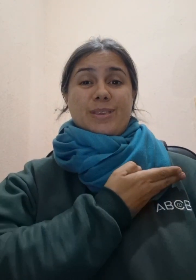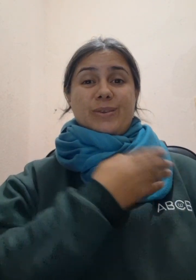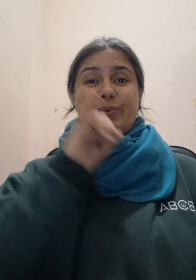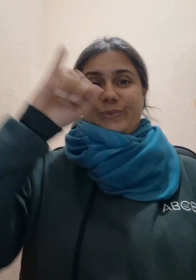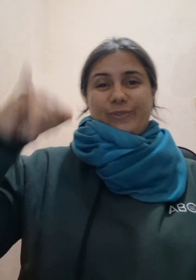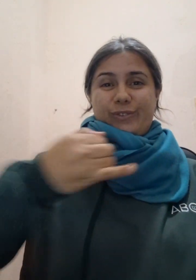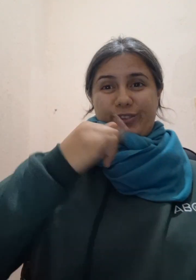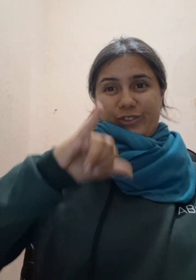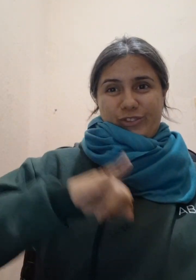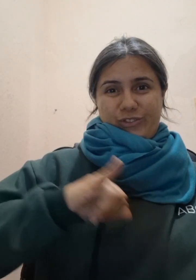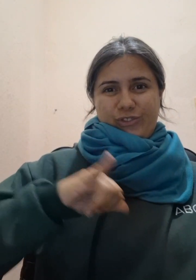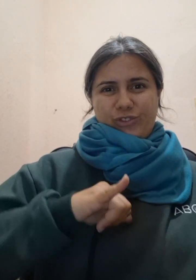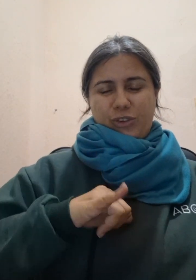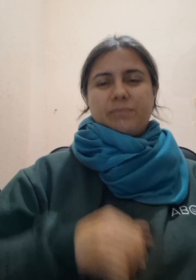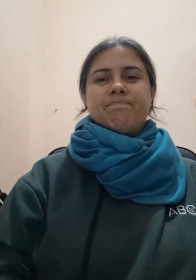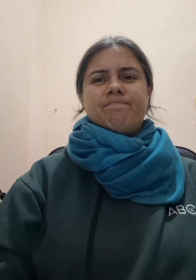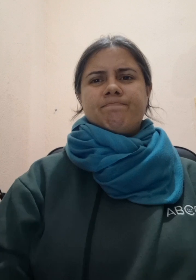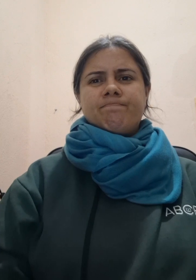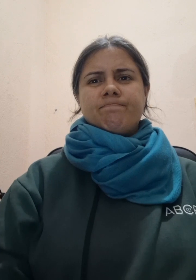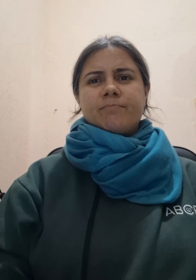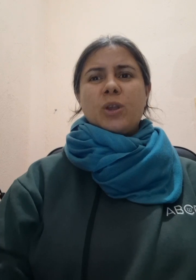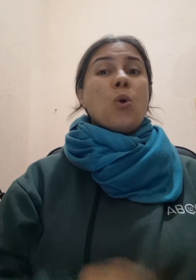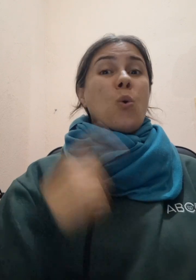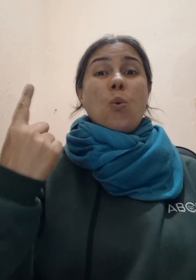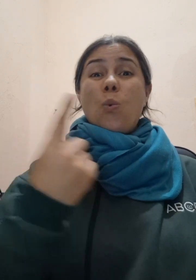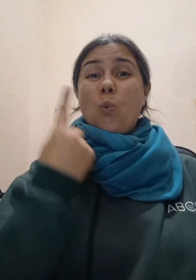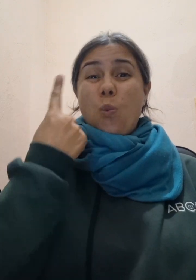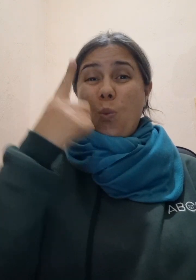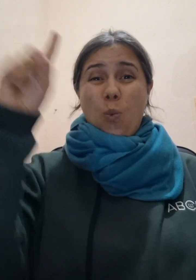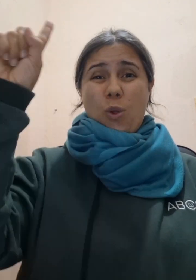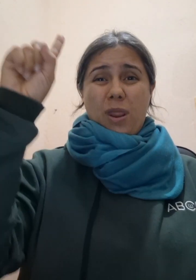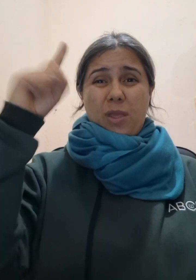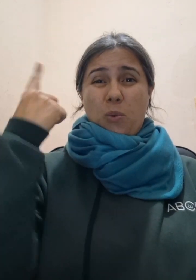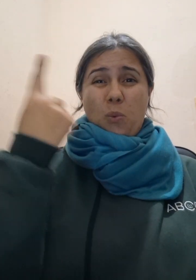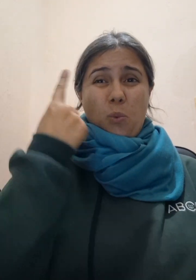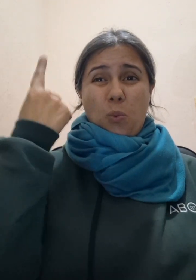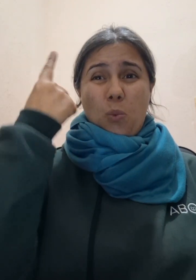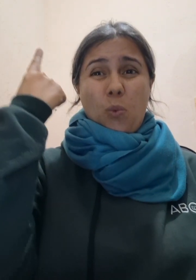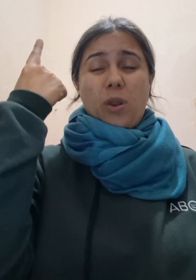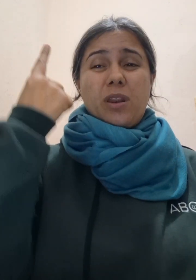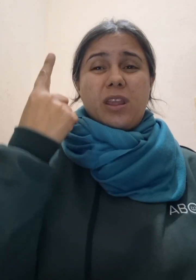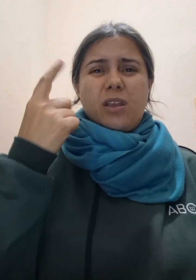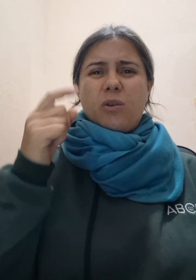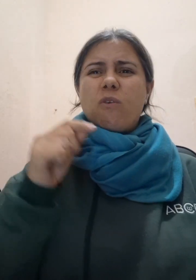O pensamento correto foi do quarto amigo de Jó.